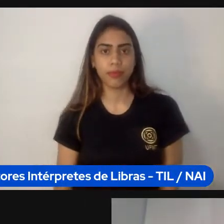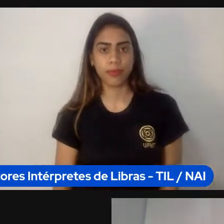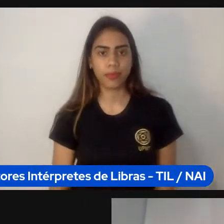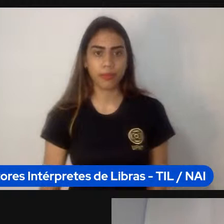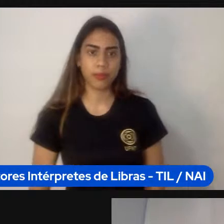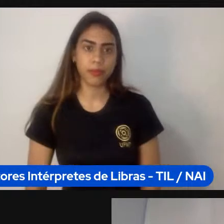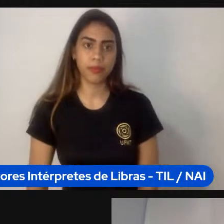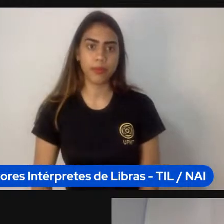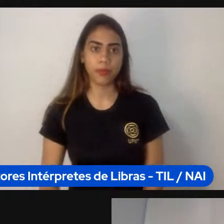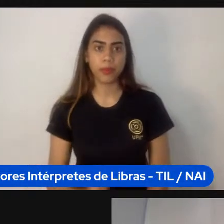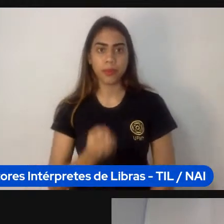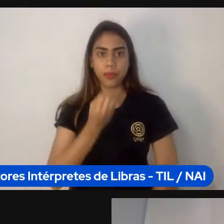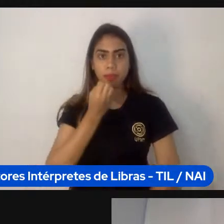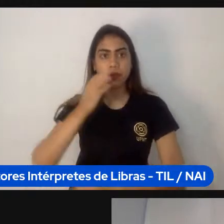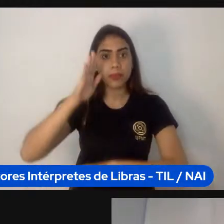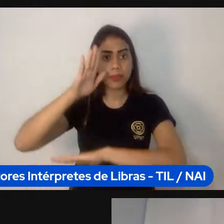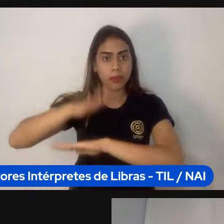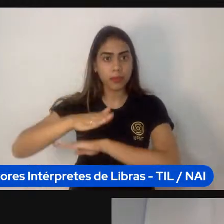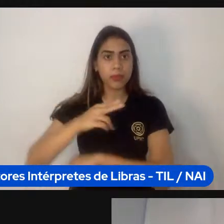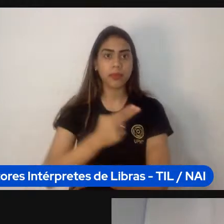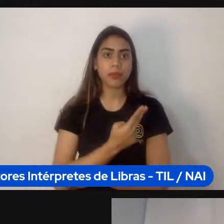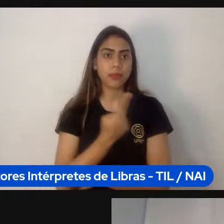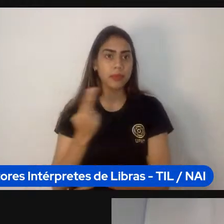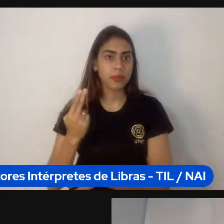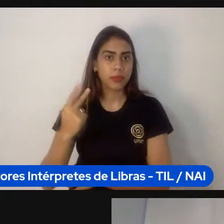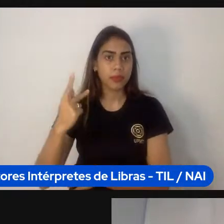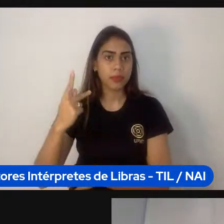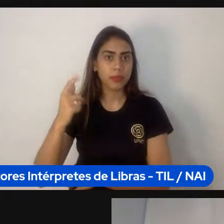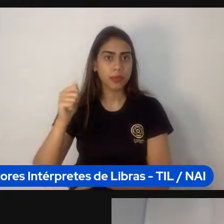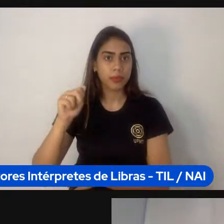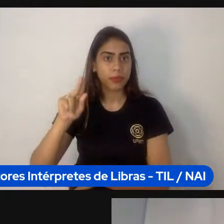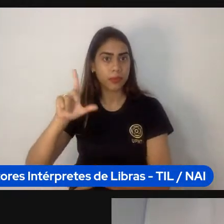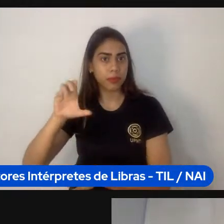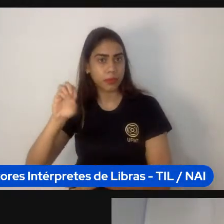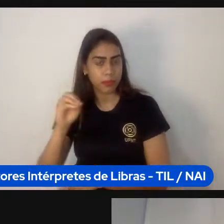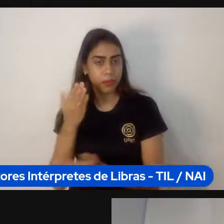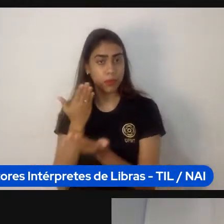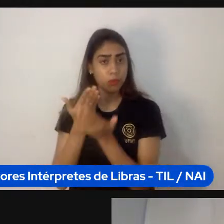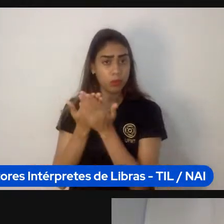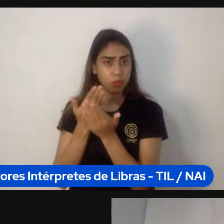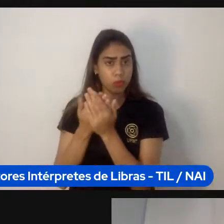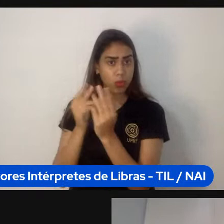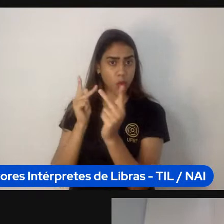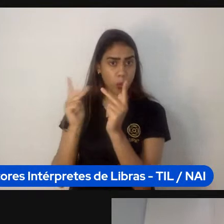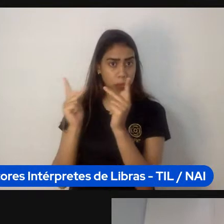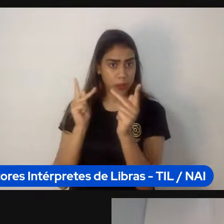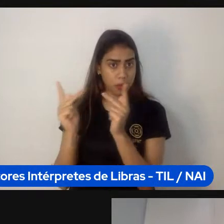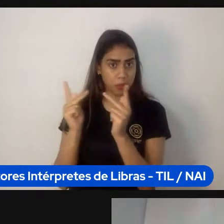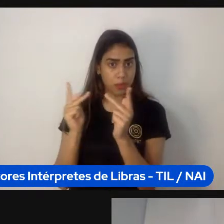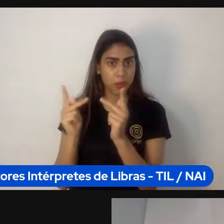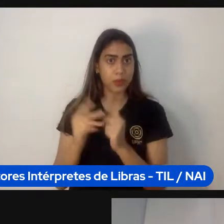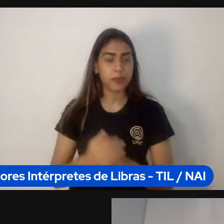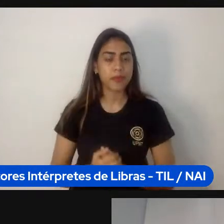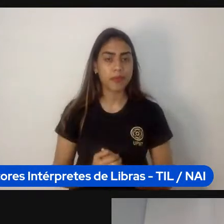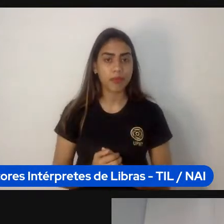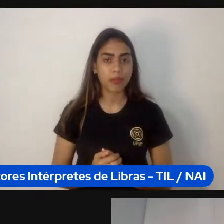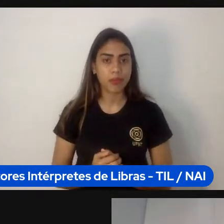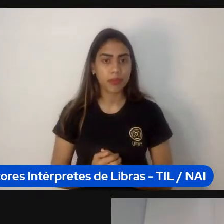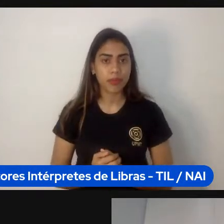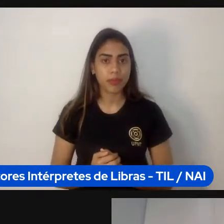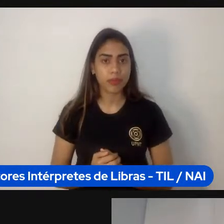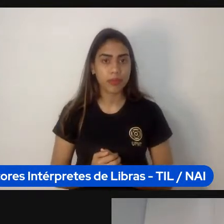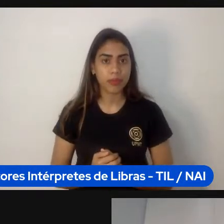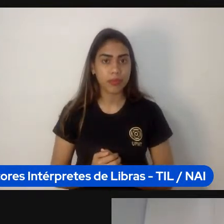Boa tarde, eu me chamo Paula, aluno da psicologia. Ao fundo tem